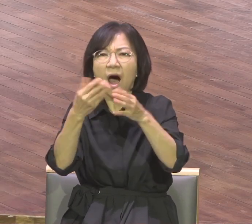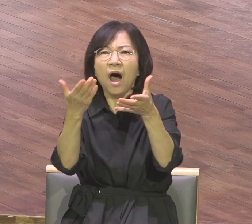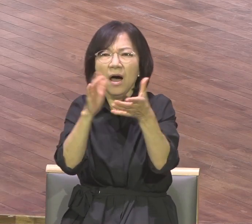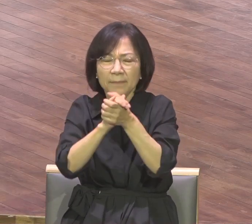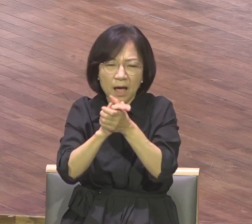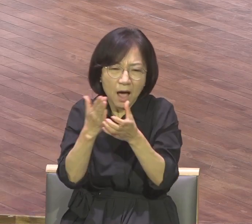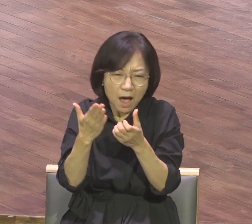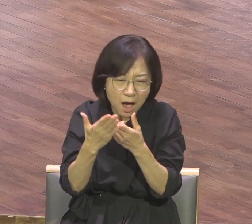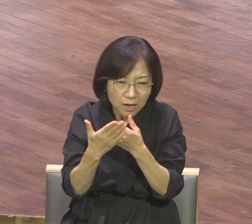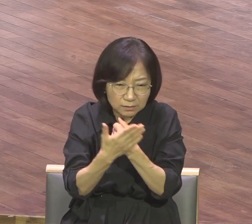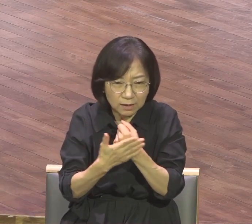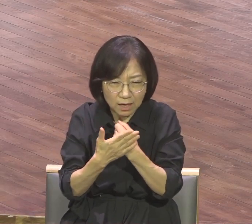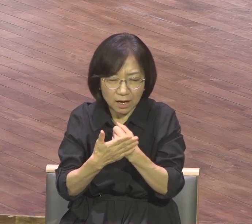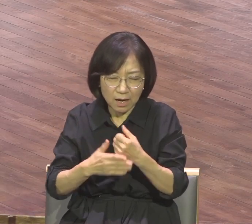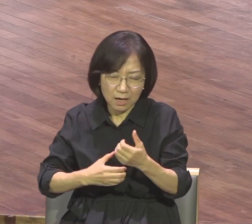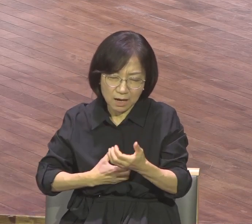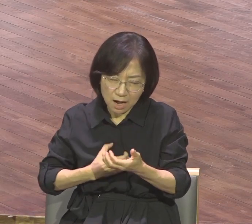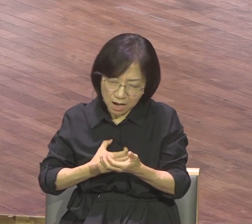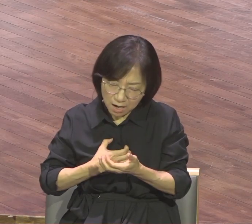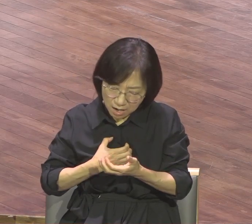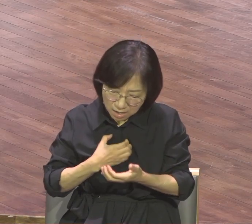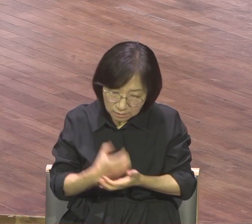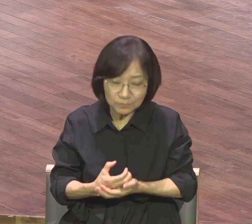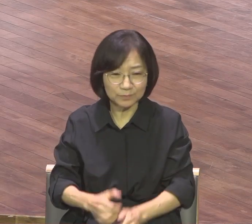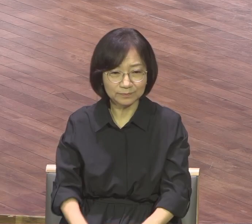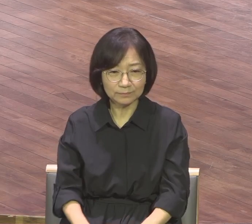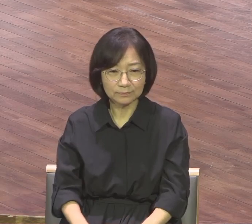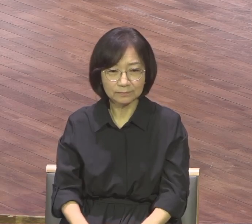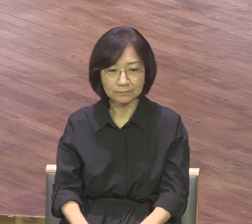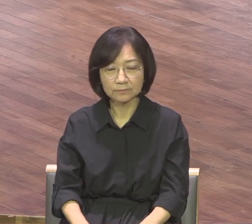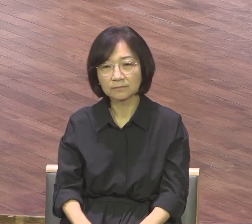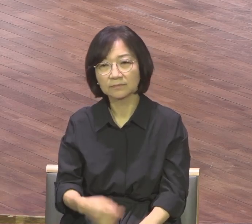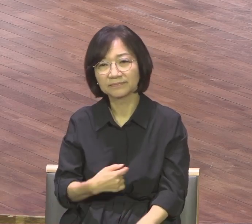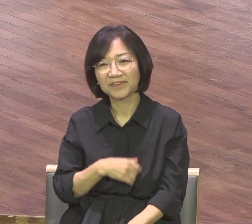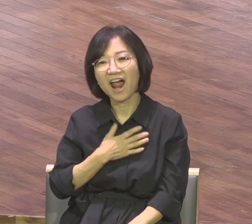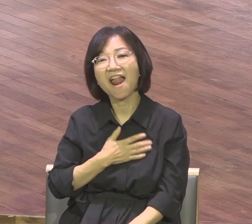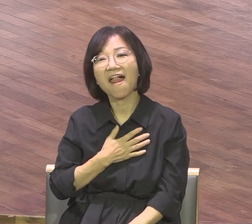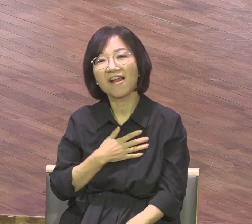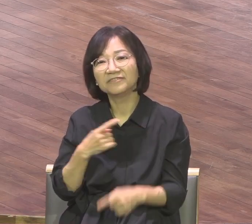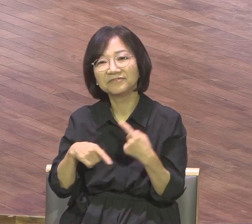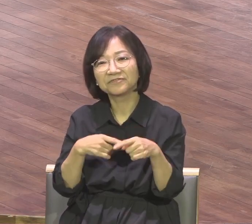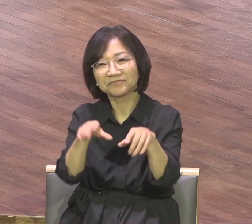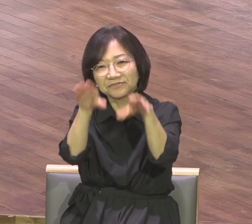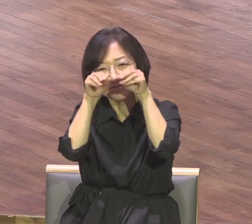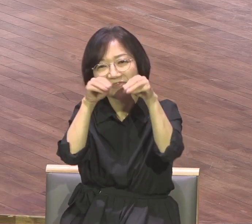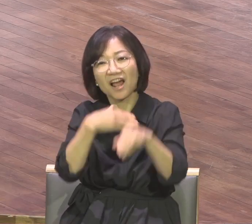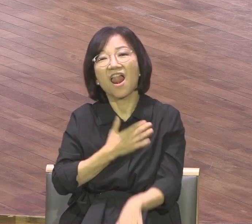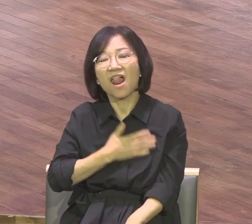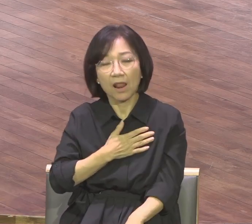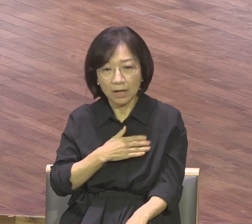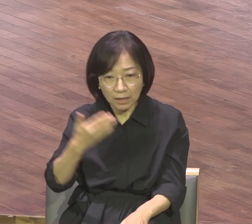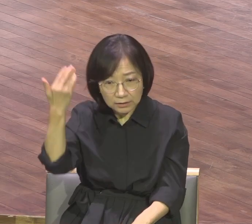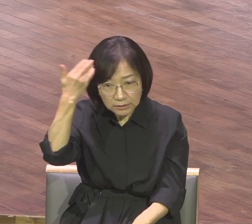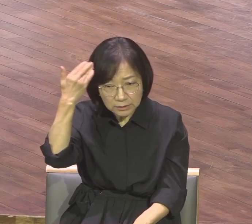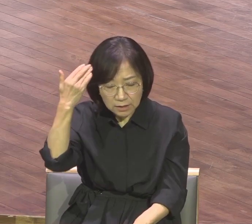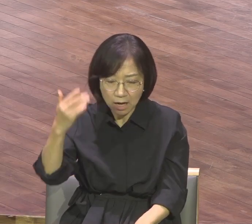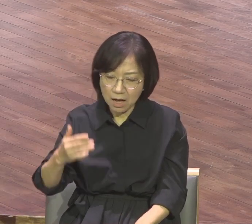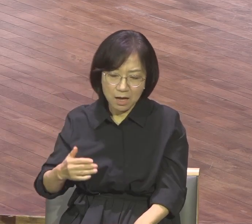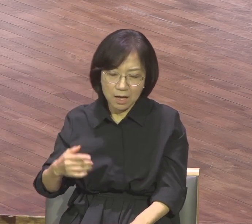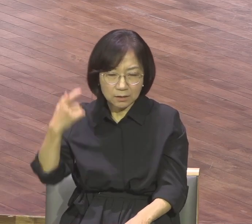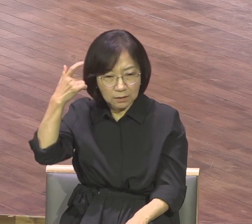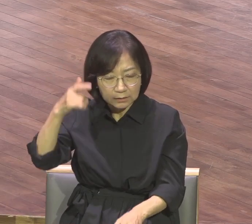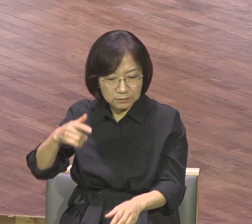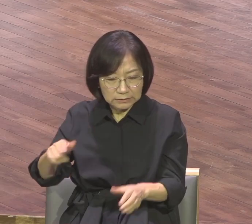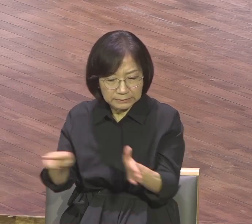머리로 지식으로 받아들이면요 아무런 변화가 없습니다. 이 삶 속에서 신앙이 쌓아지지 않는 이유가 뭐냐? 머리로